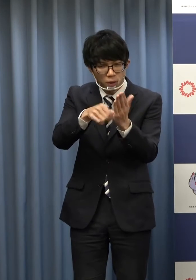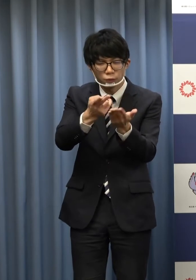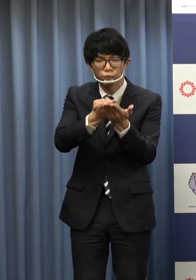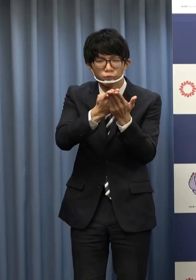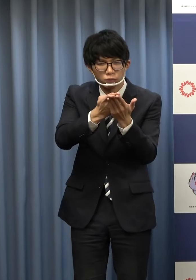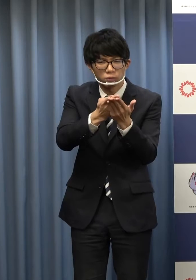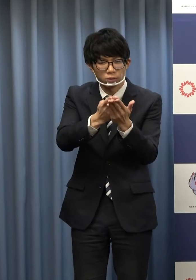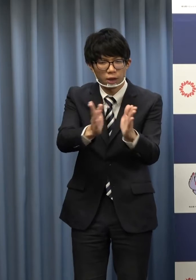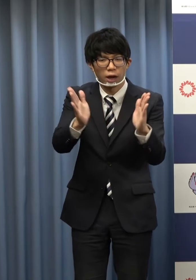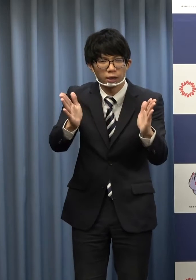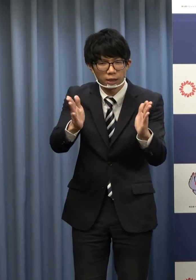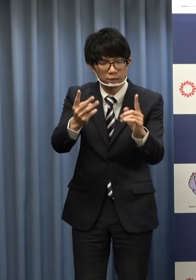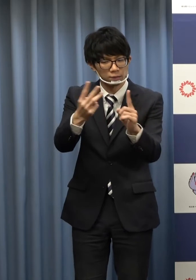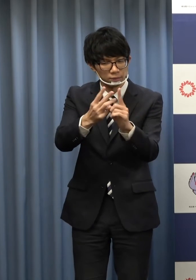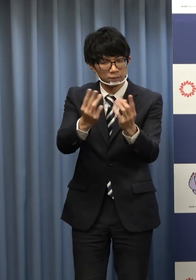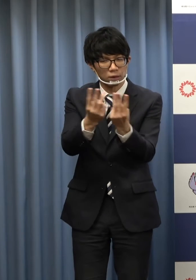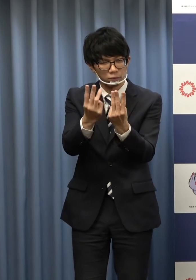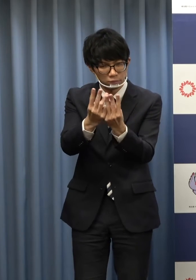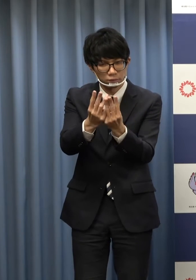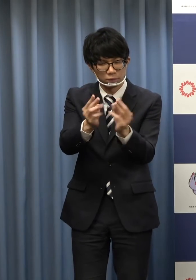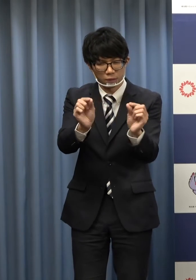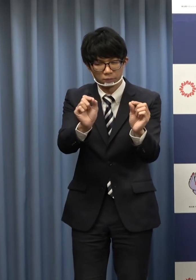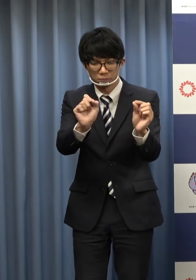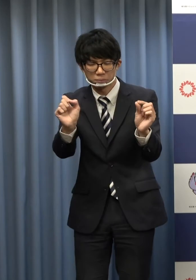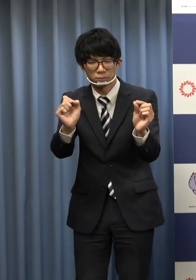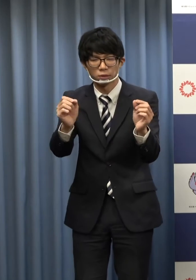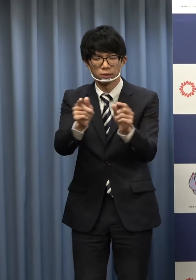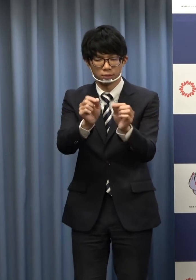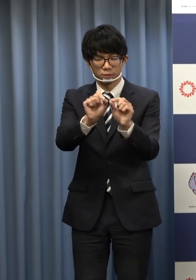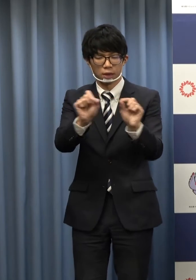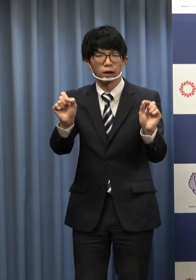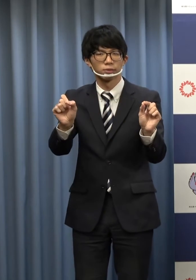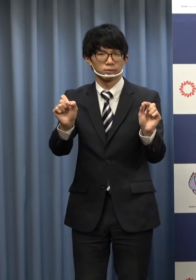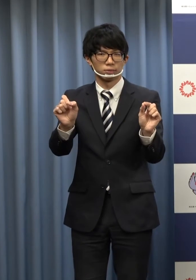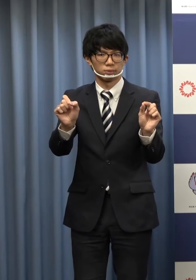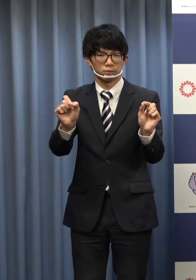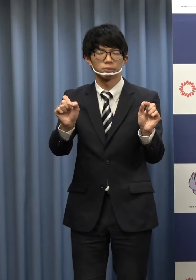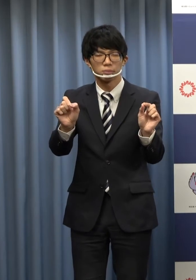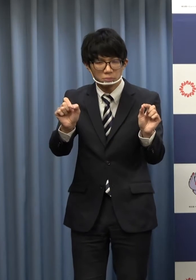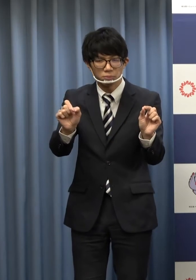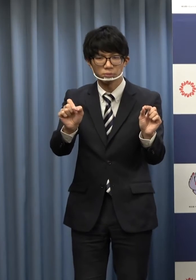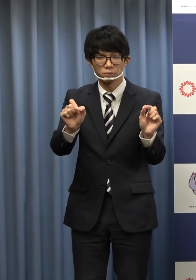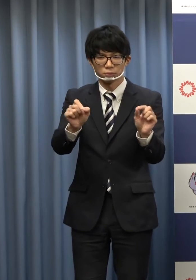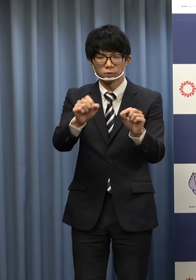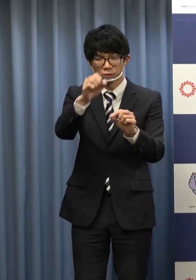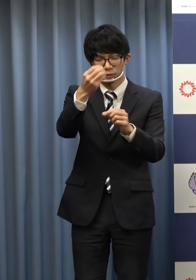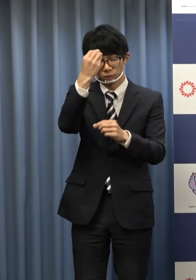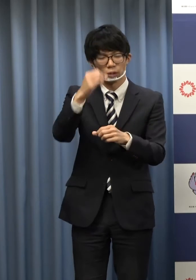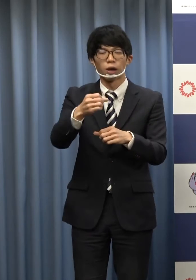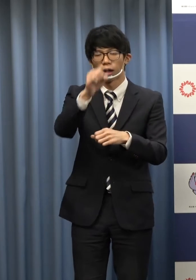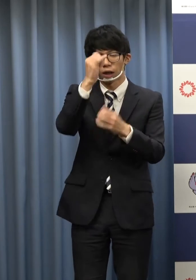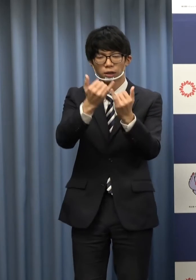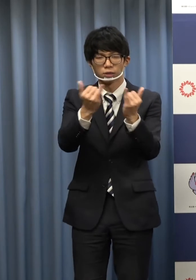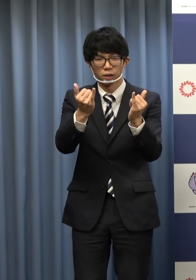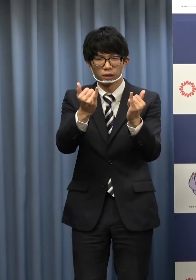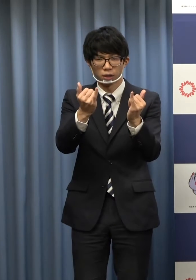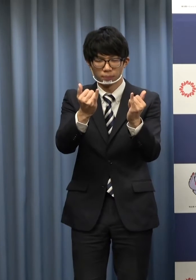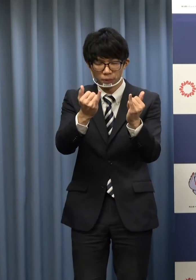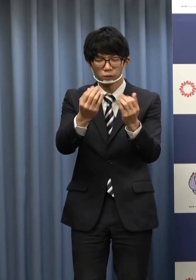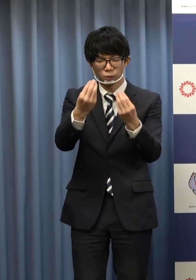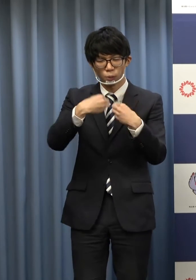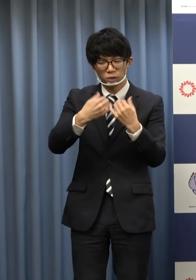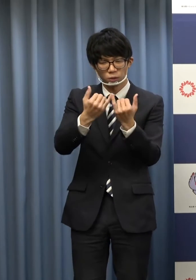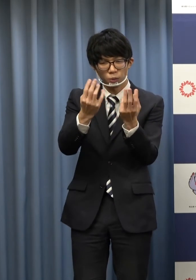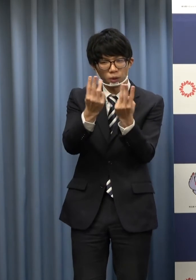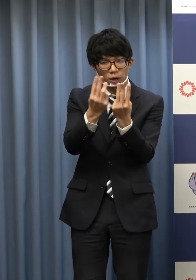をします。傾向が強いです。そうするとこれが積み重なっていって退院ができないと、つまり陽性者数は減ってるんだけ